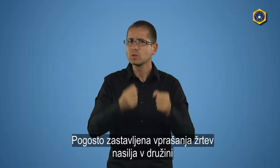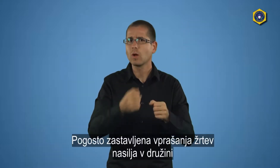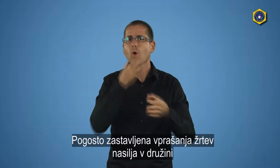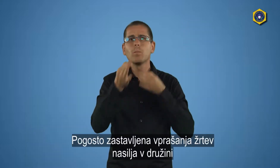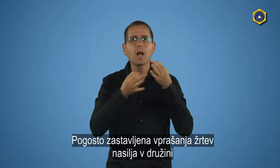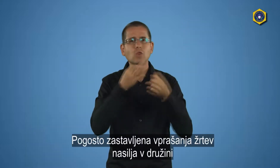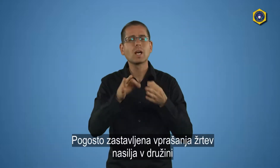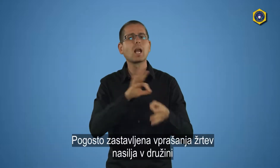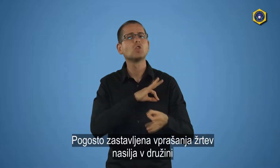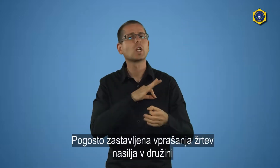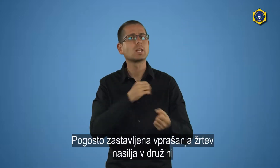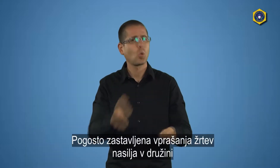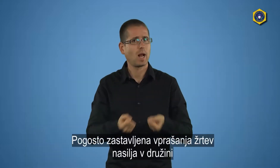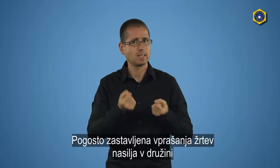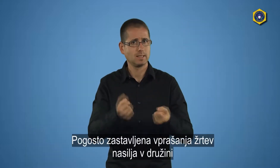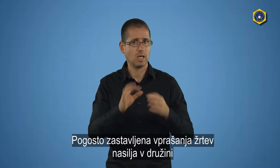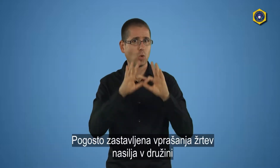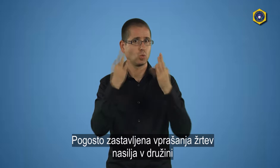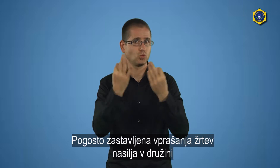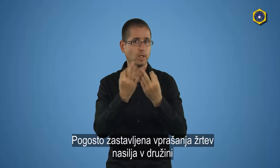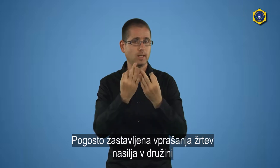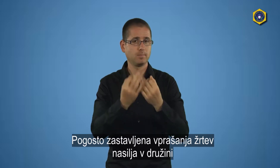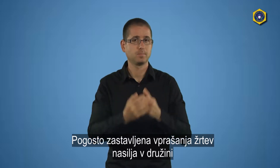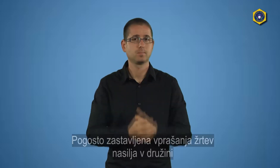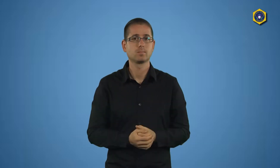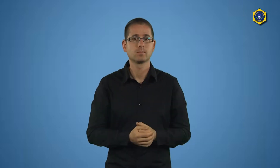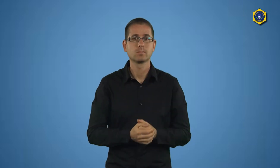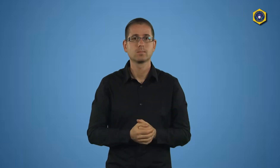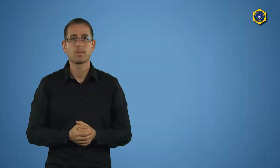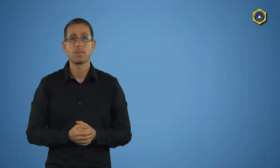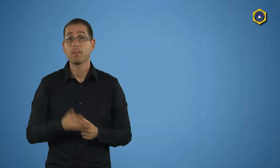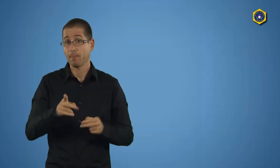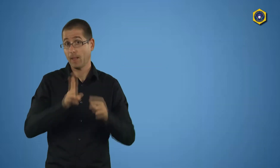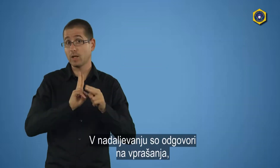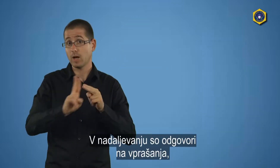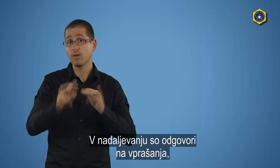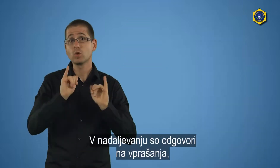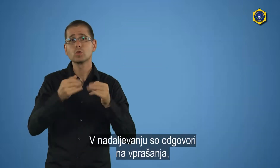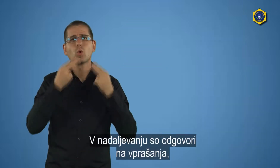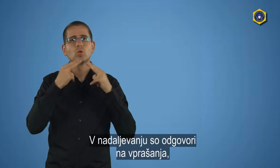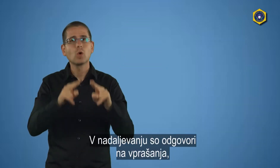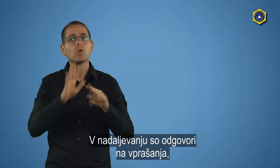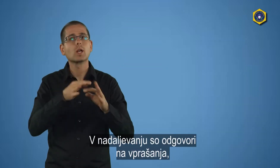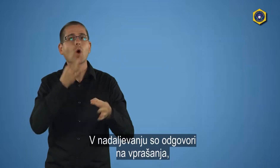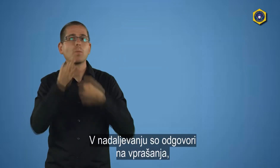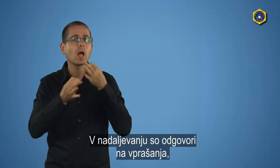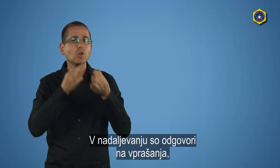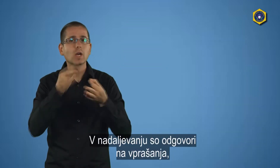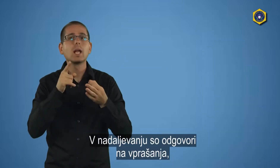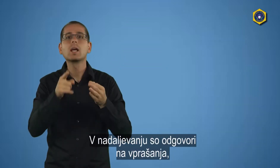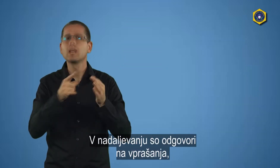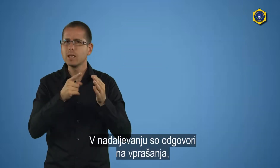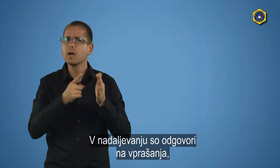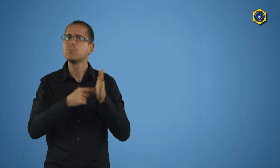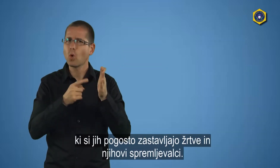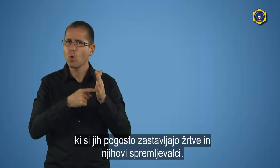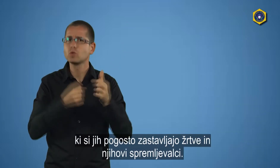Pogosto zastavljena vprašanja žrtev nasilja v družini. V nadaljevanju so odgovori na vprašanja, ki si